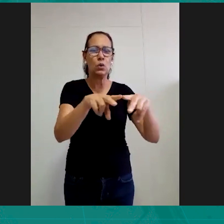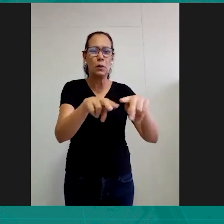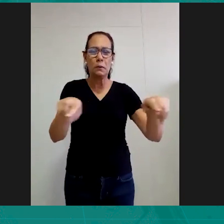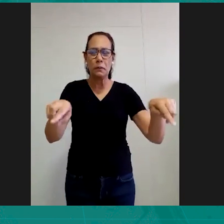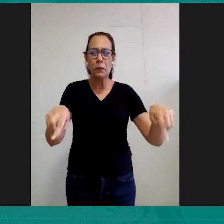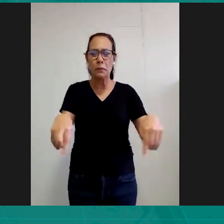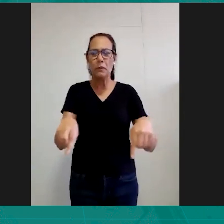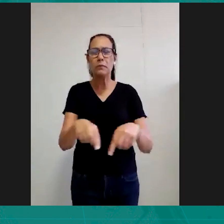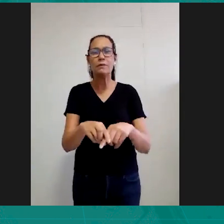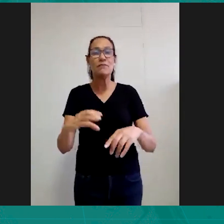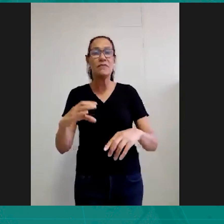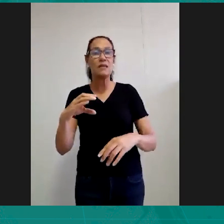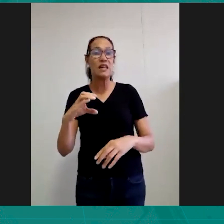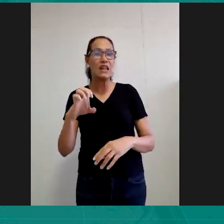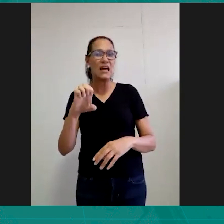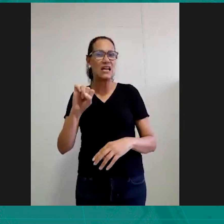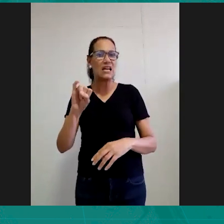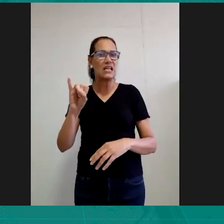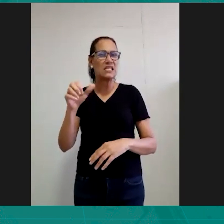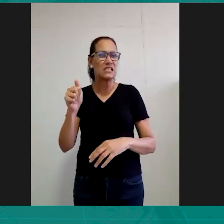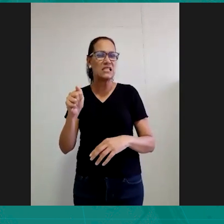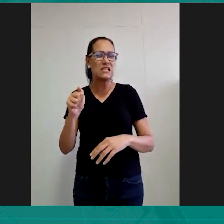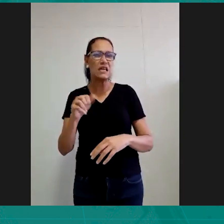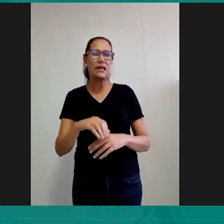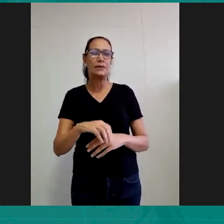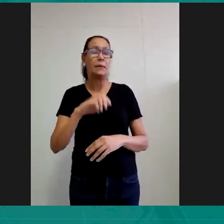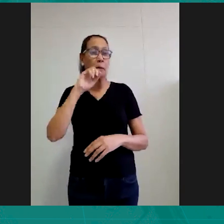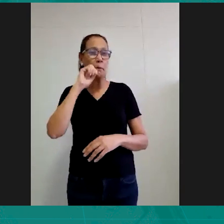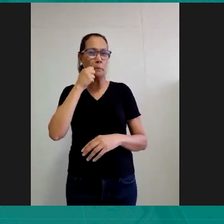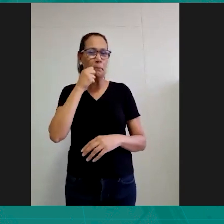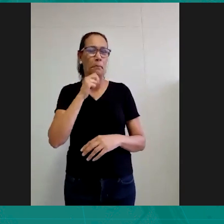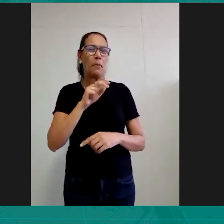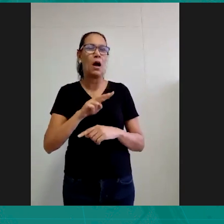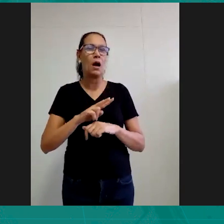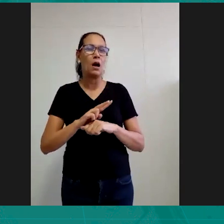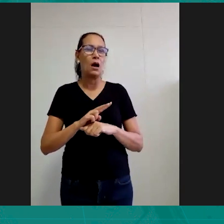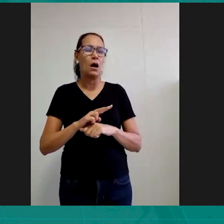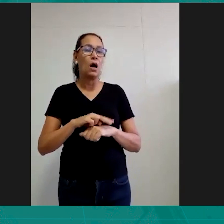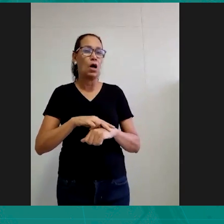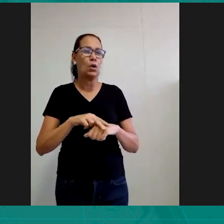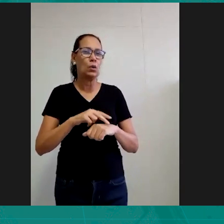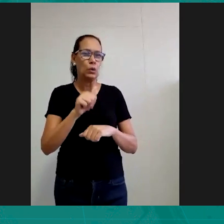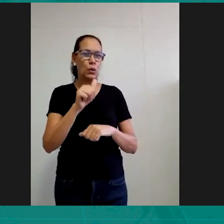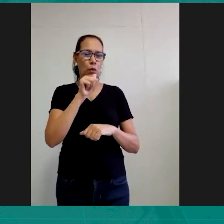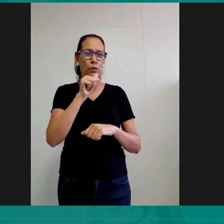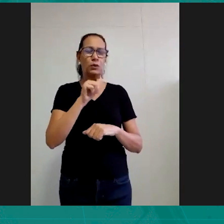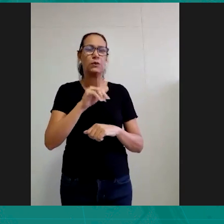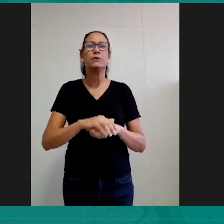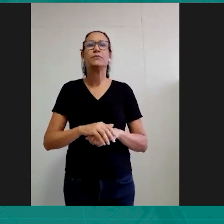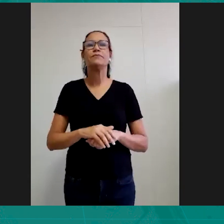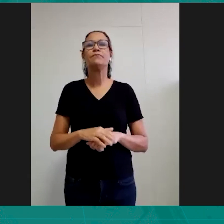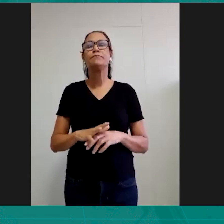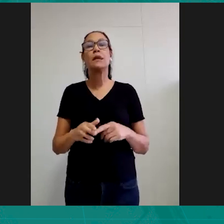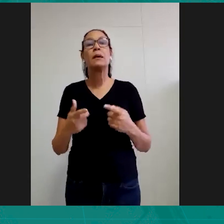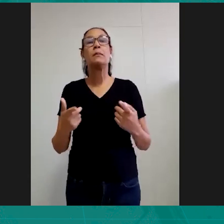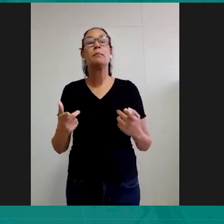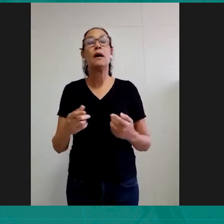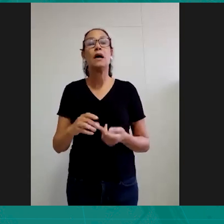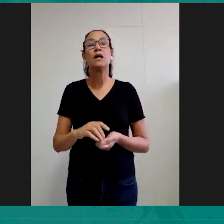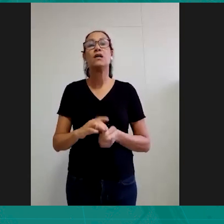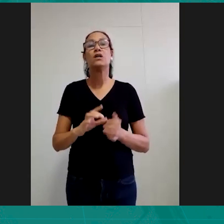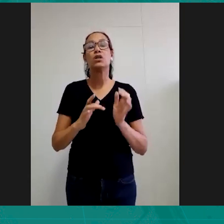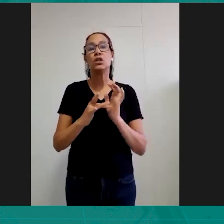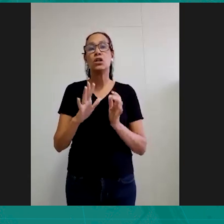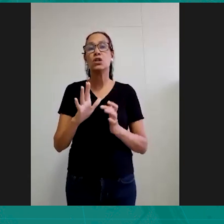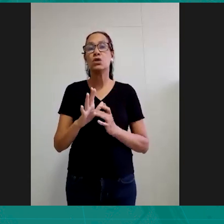Então Jesus não queria ser preso ali na ceia, tem que cumprir mais coisas. Então Jesus falou, vamos sair